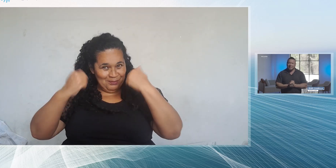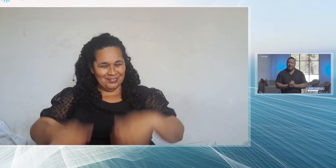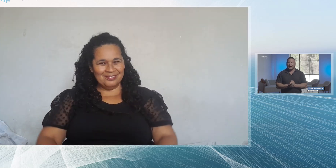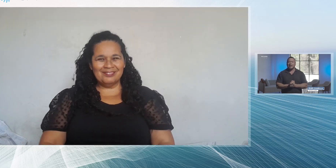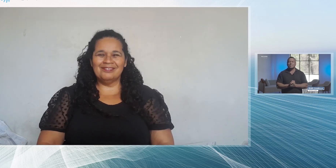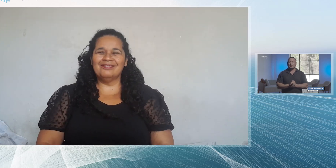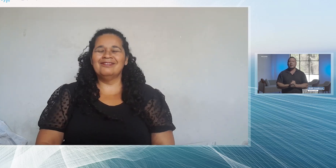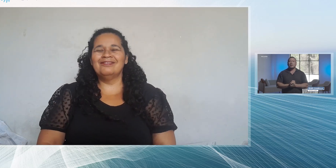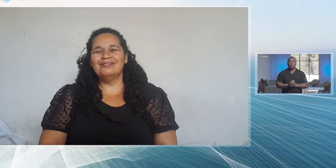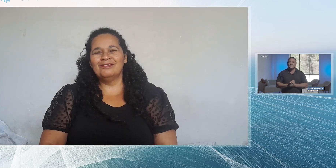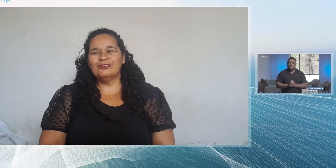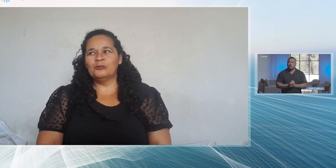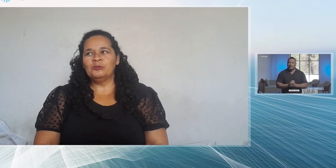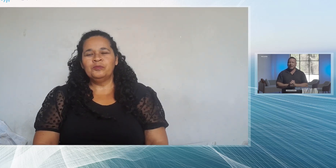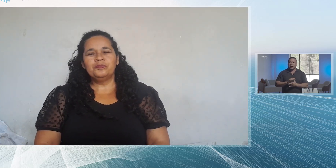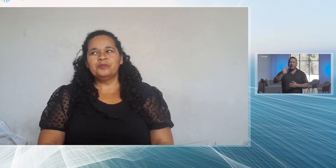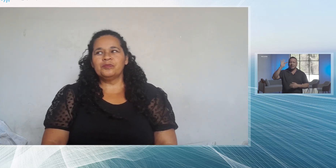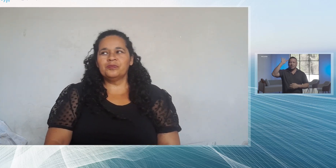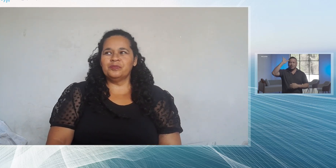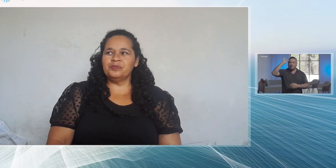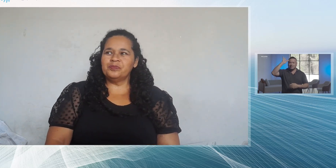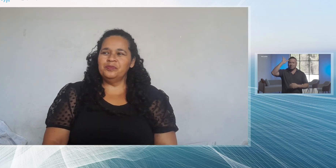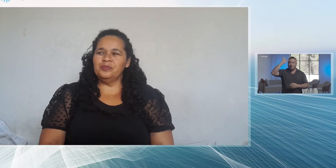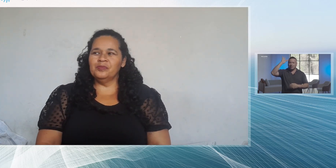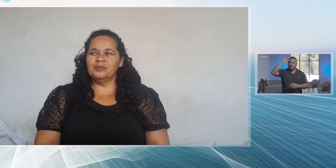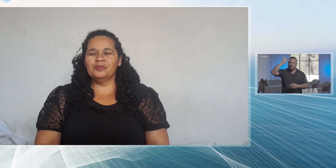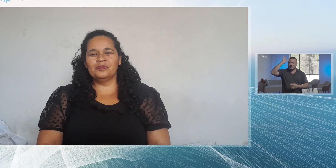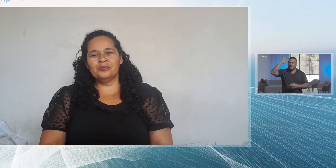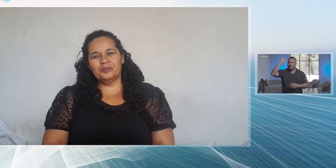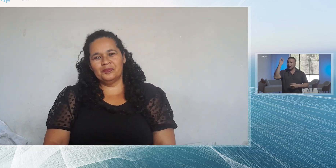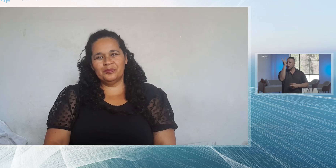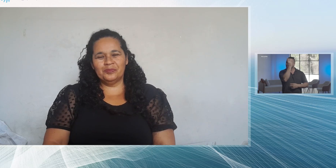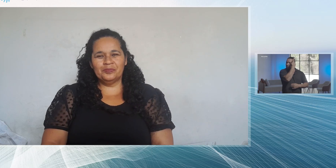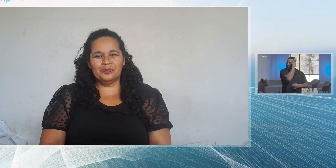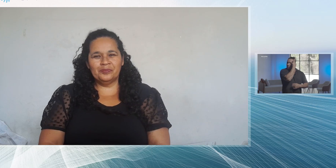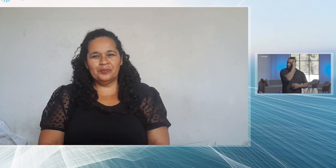ao TDAH. O sinal de TDAH, a gente vai fazer a letra T,